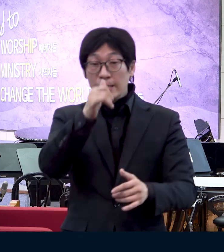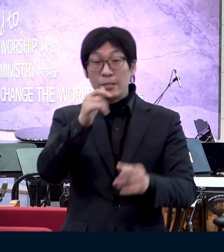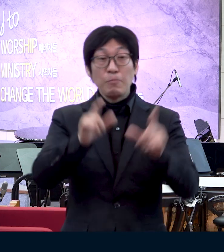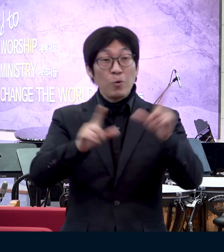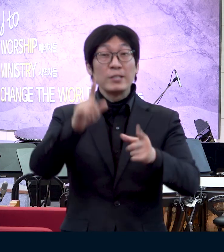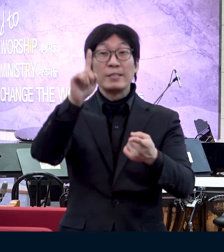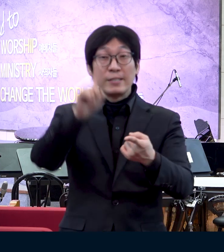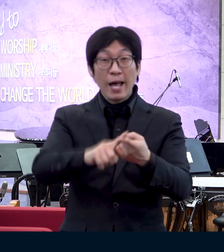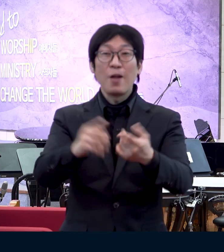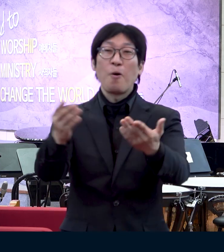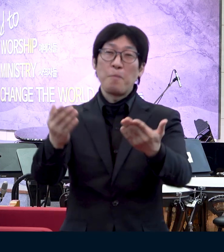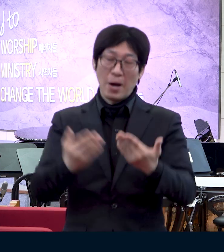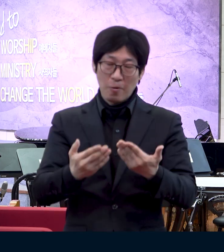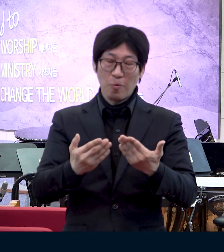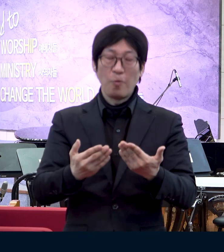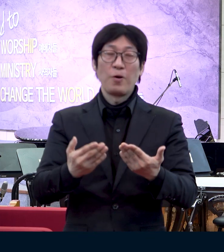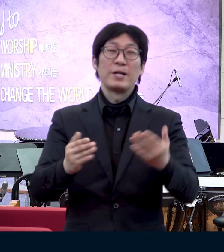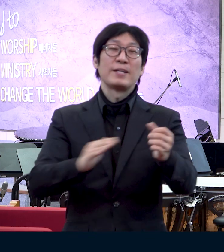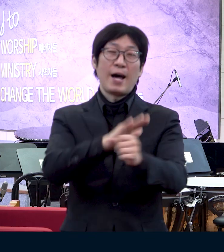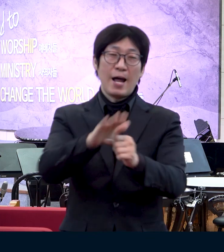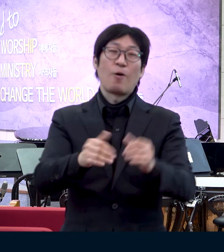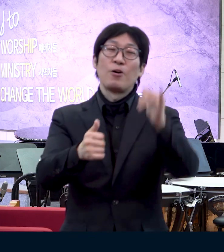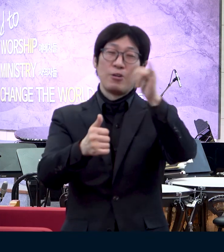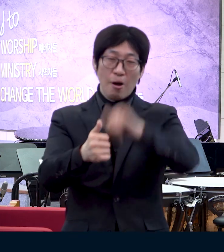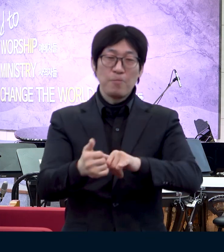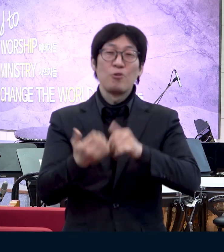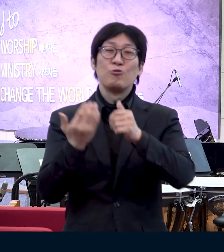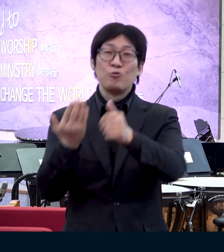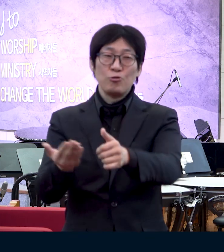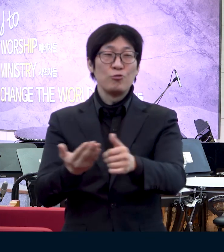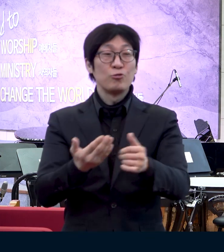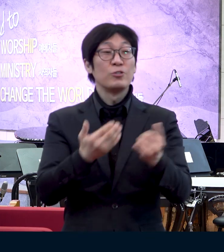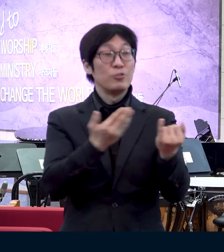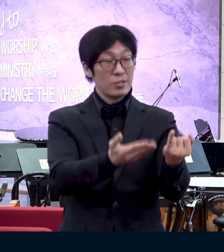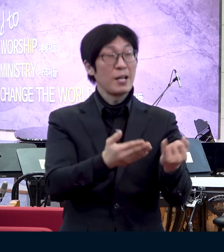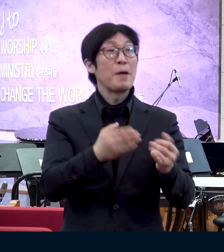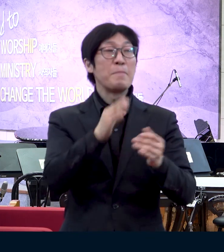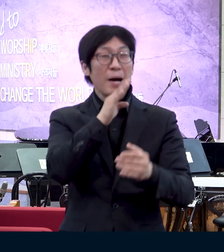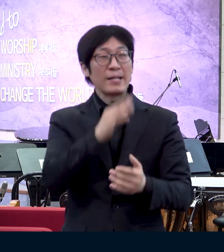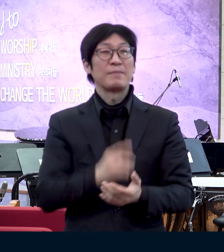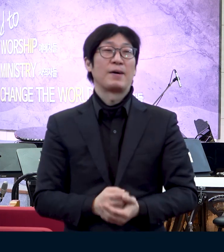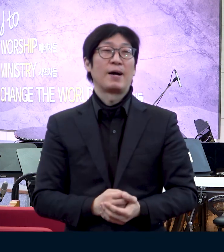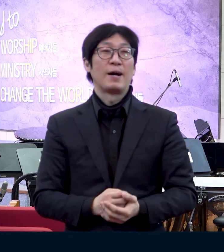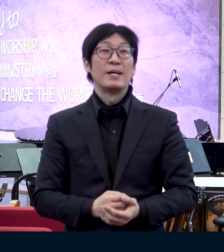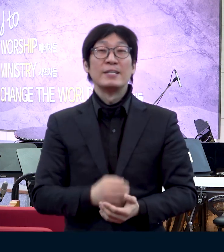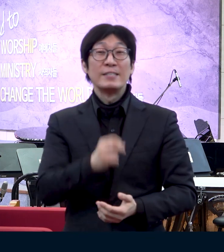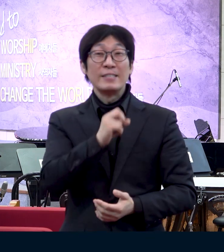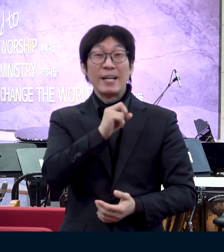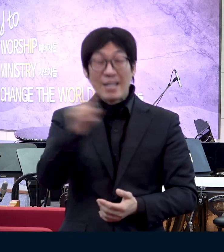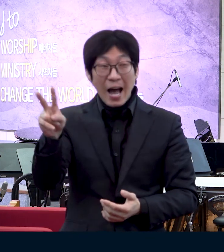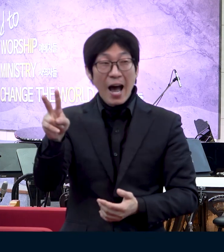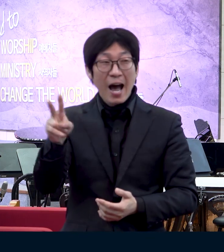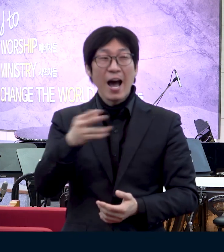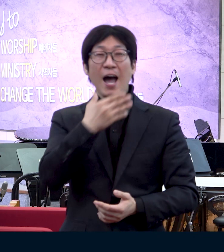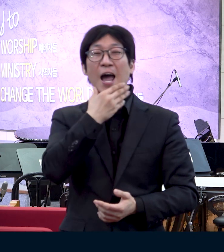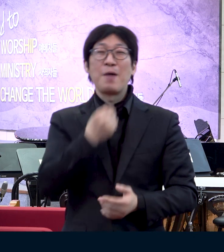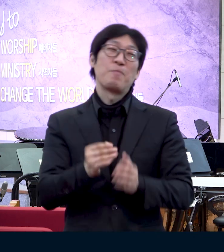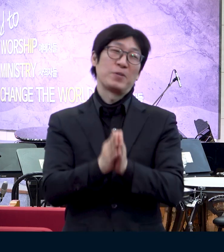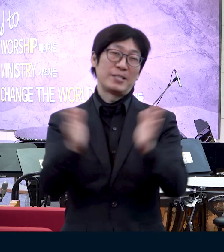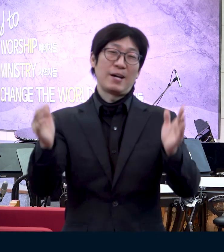돼. 그리고 사랑하고 섬겨야 되는 거예요. 여러분, 그래야 내가 행복한 거예요.